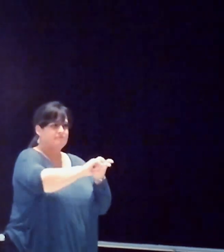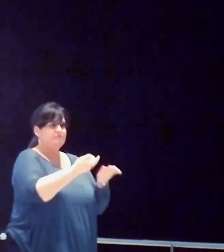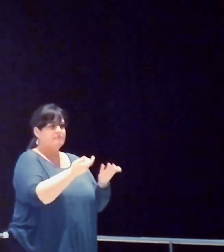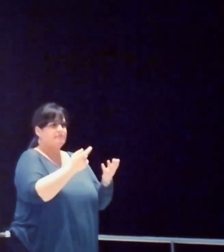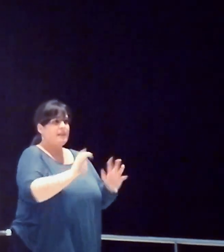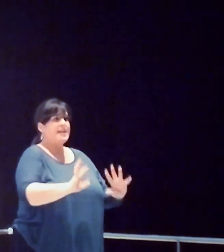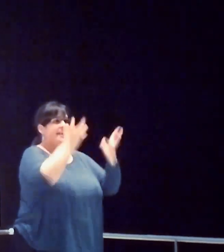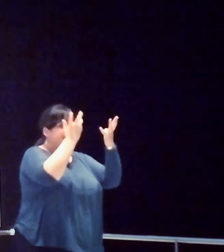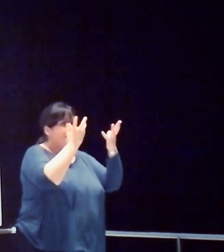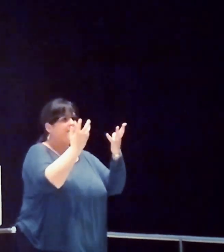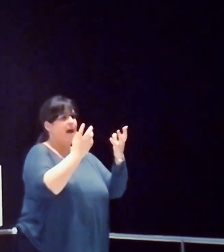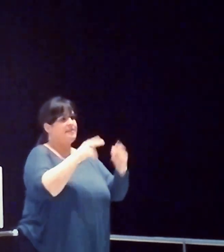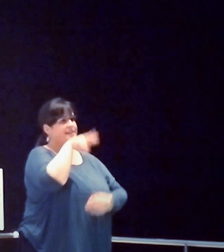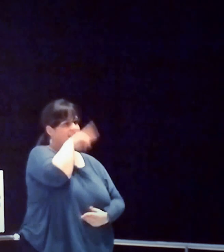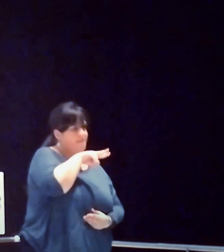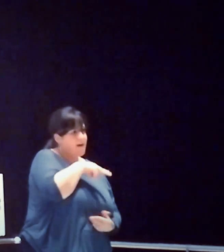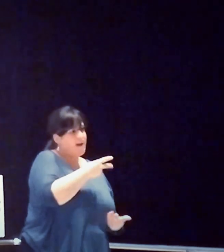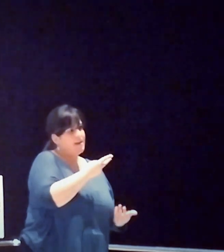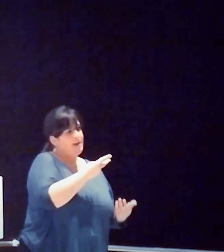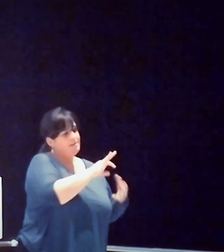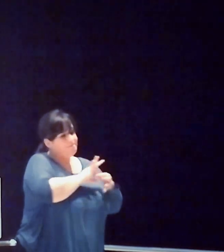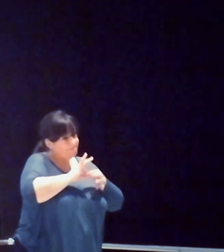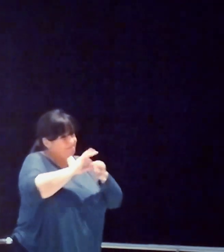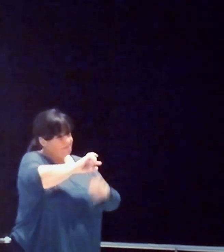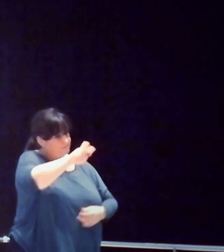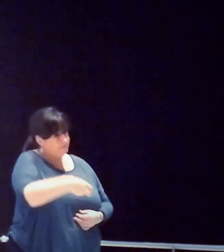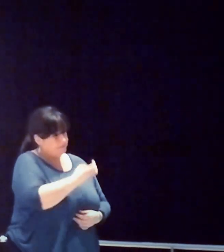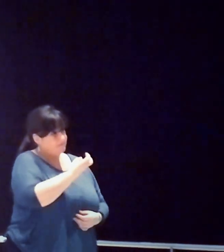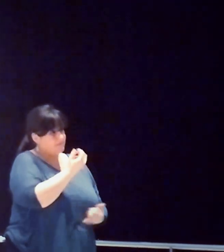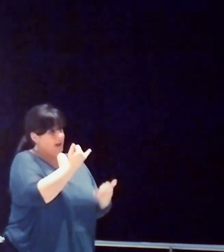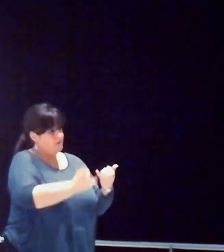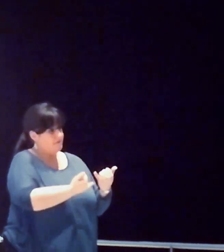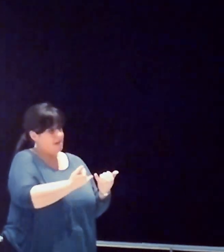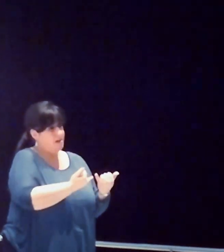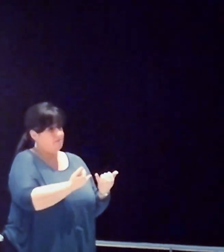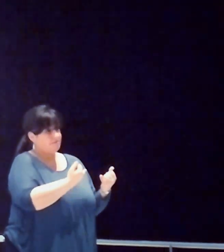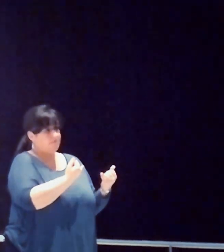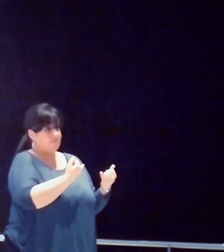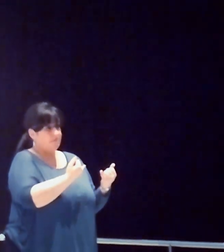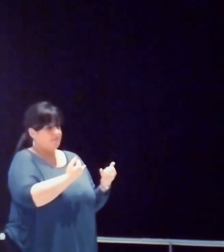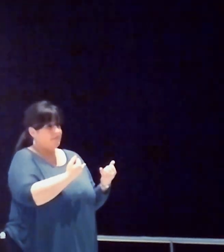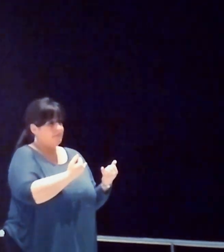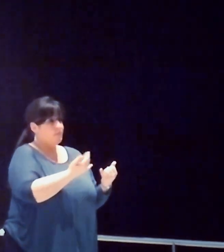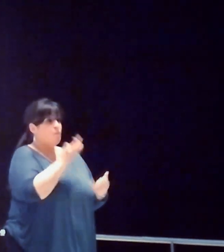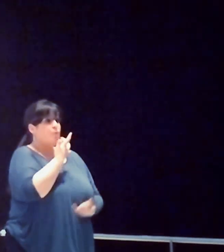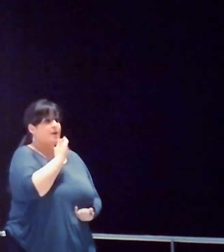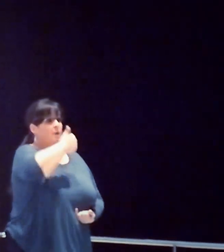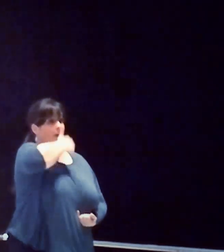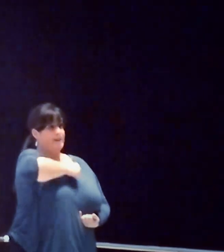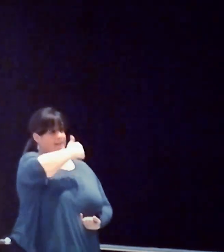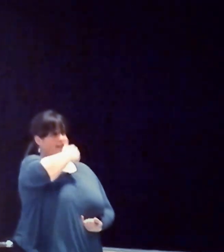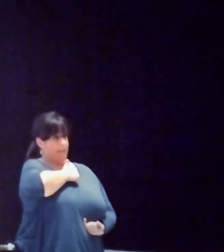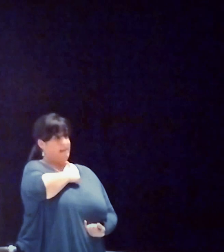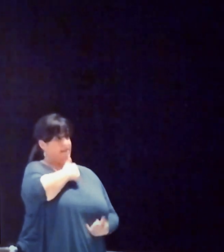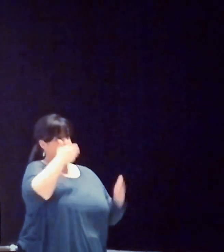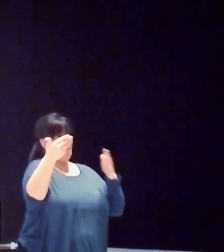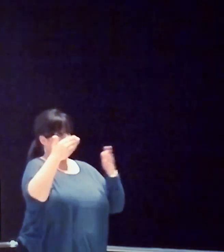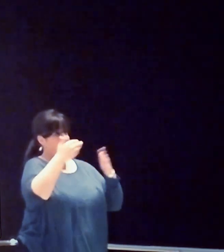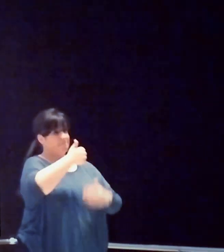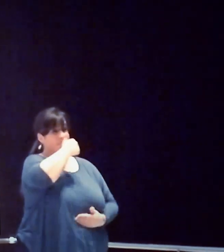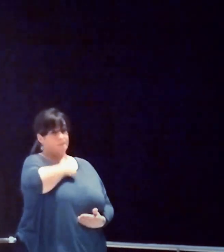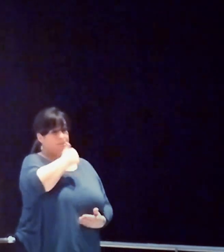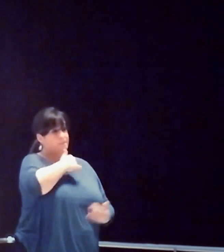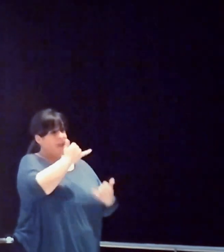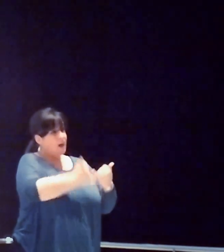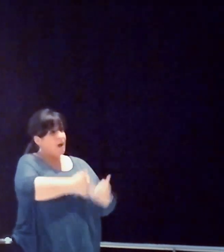los labregos por ellos que finalmente acabaron por todos lo que fue la resistencia no más distrito francismo que llegó hasta